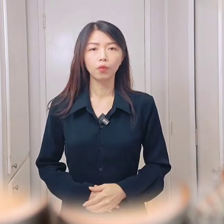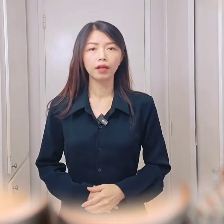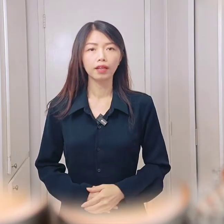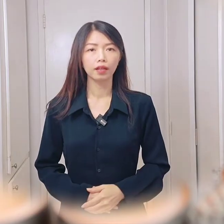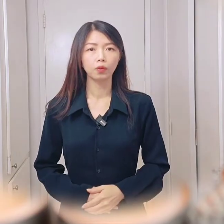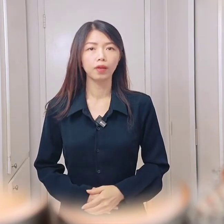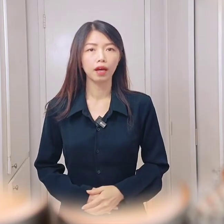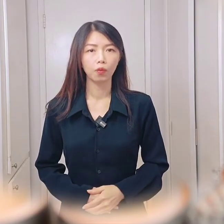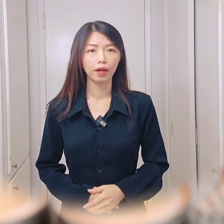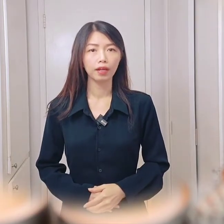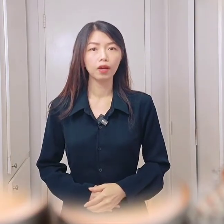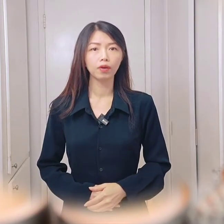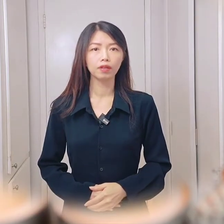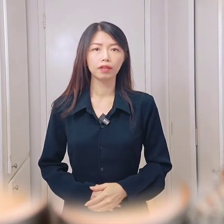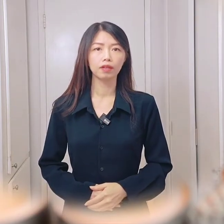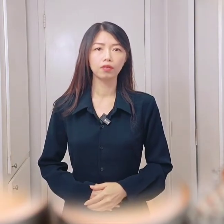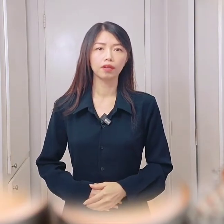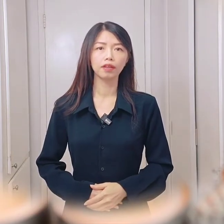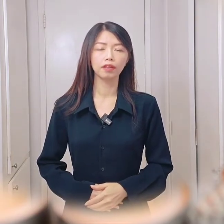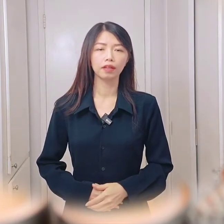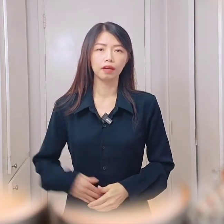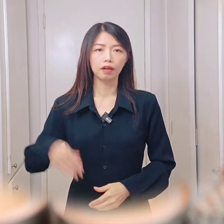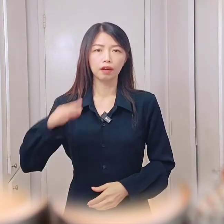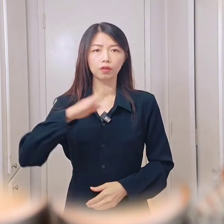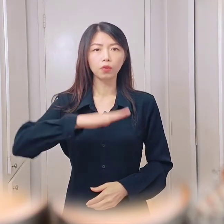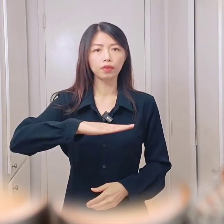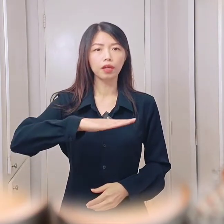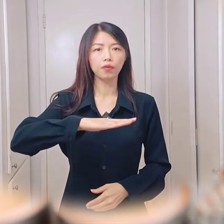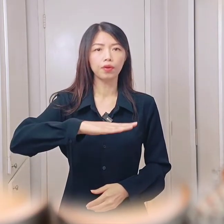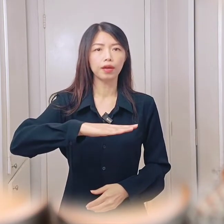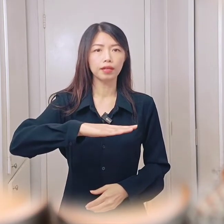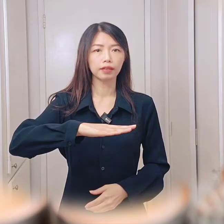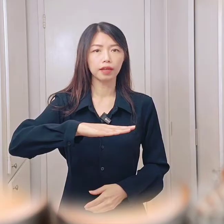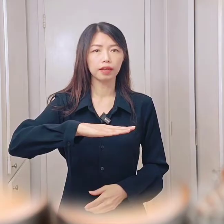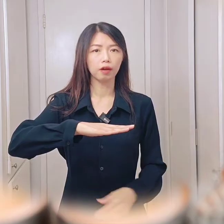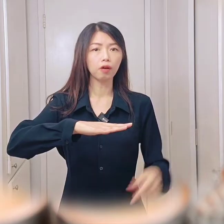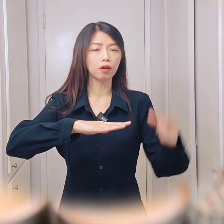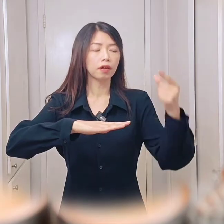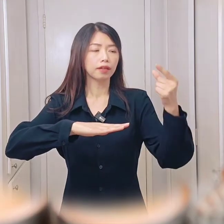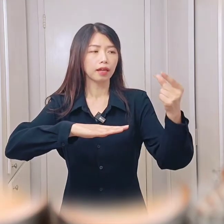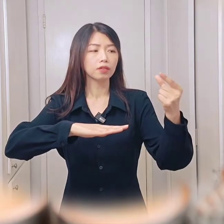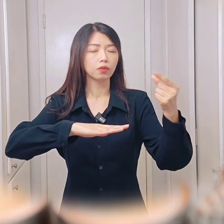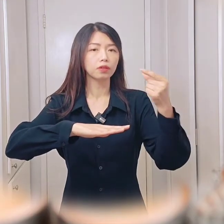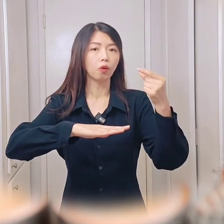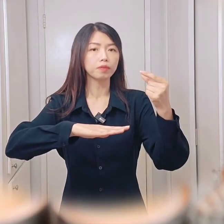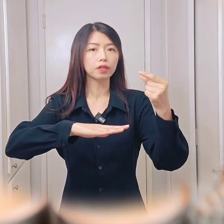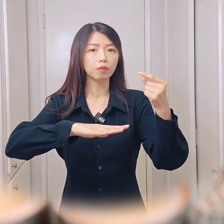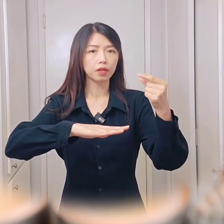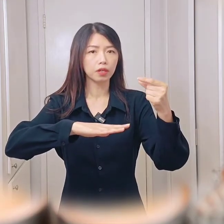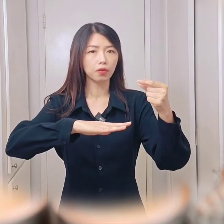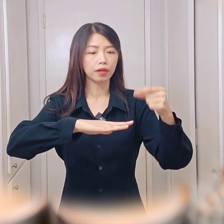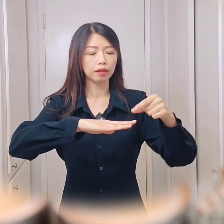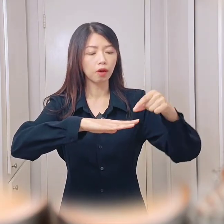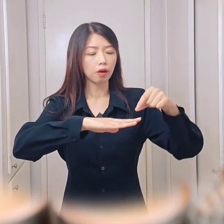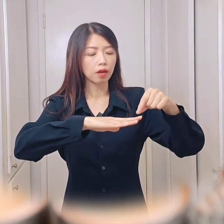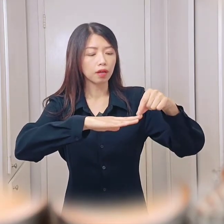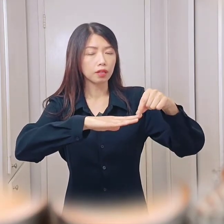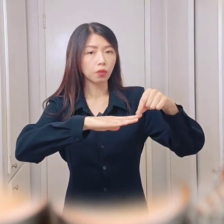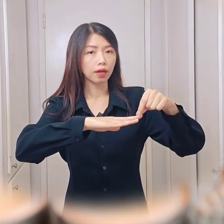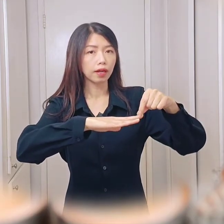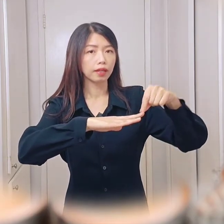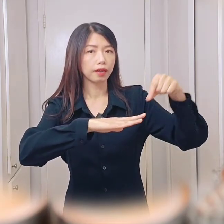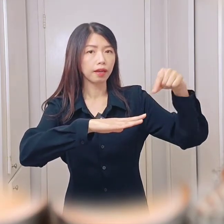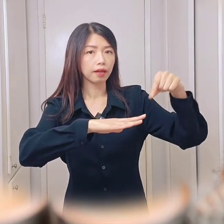수어입니다. 왕이 났도다. 왕이라고 하는 뜻의 수어는 손등이 위로 한 이 상태에서 다른 손은 엄지검지를 이용해서